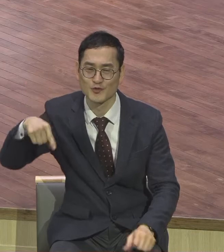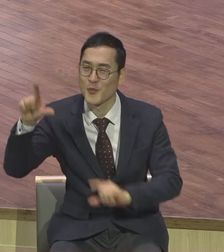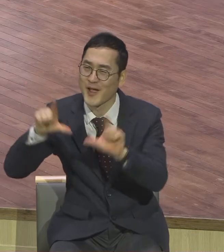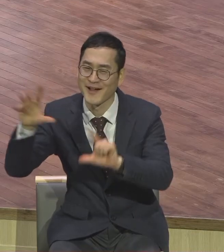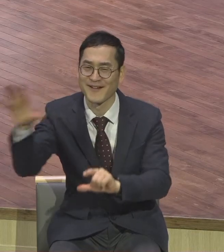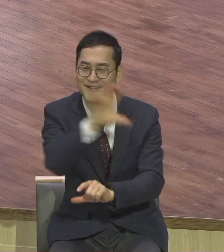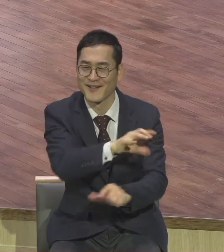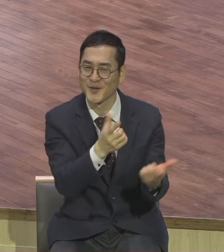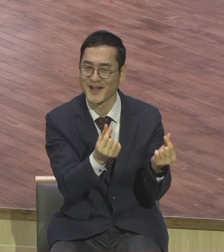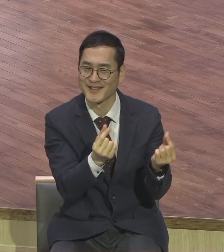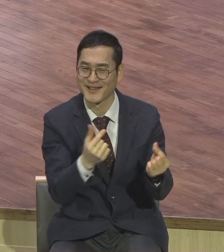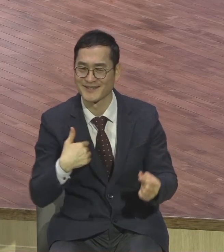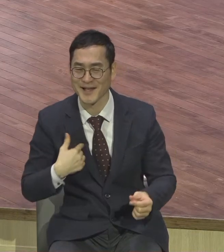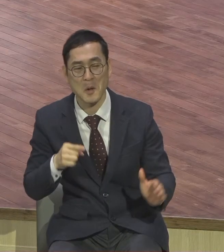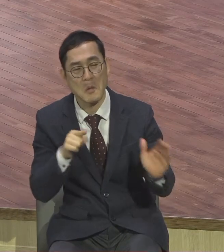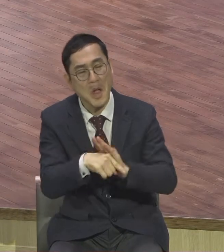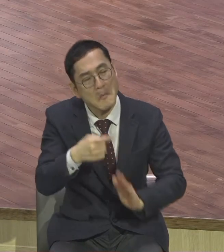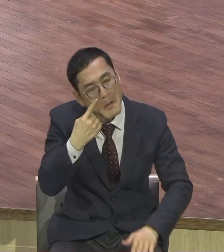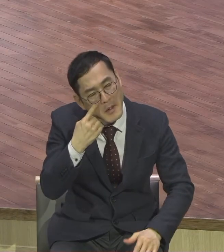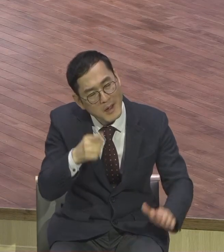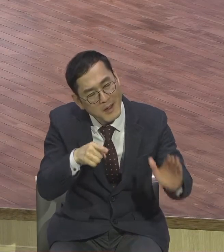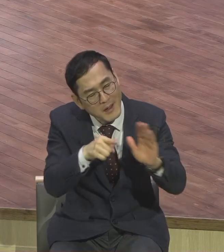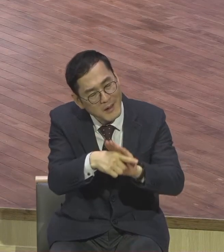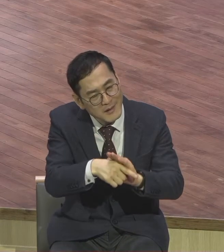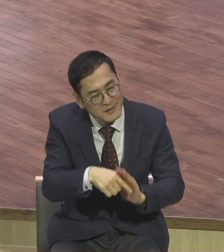저 갔거든요. 제가 가봤거든요.